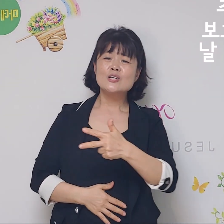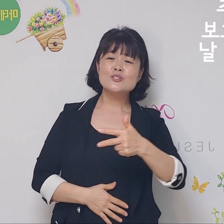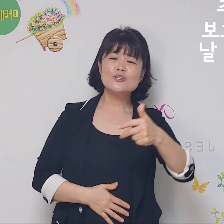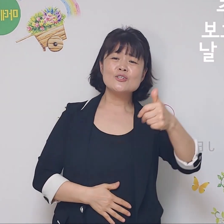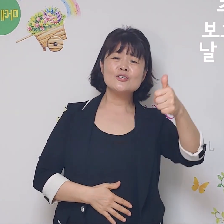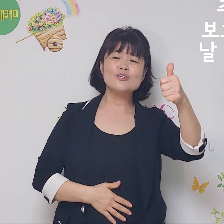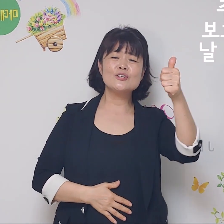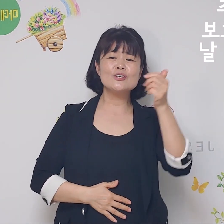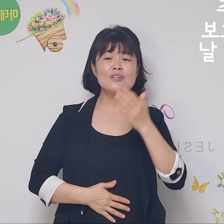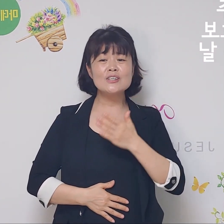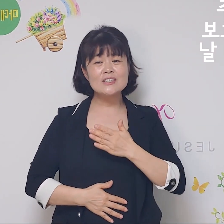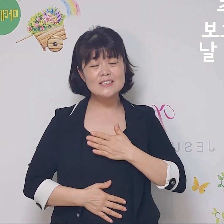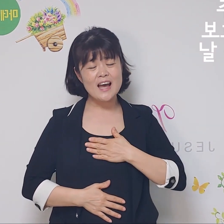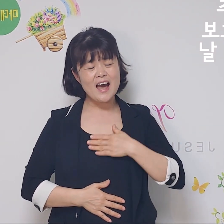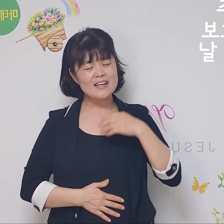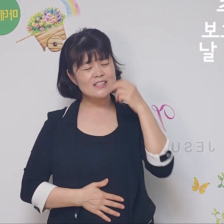주 나를